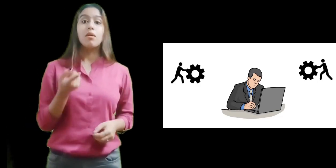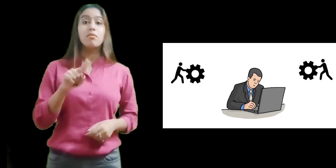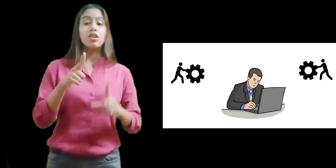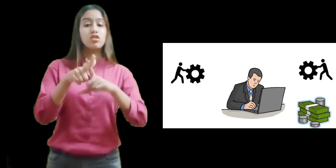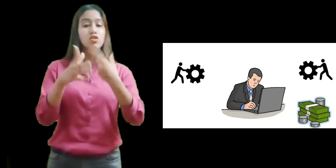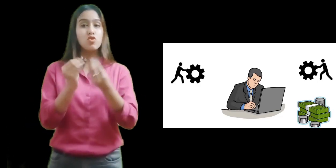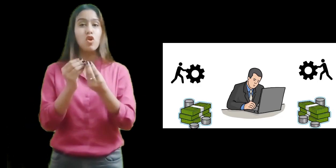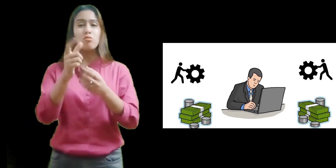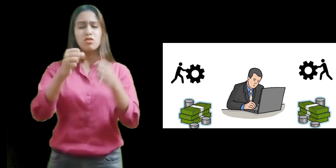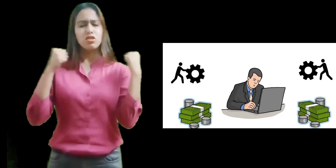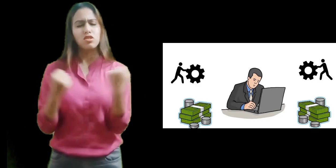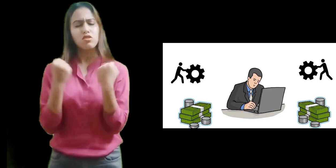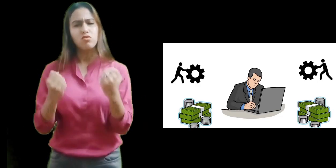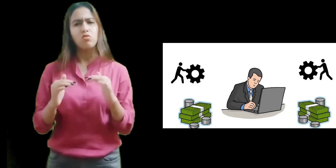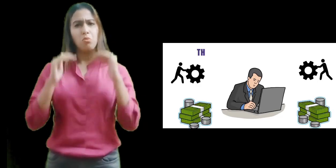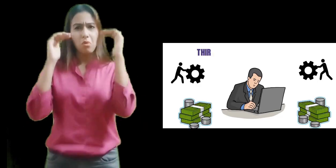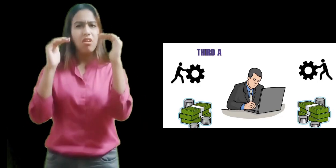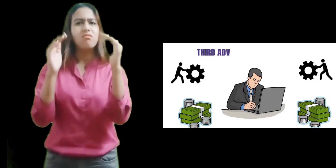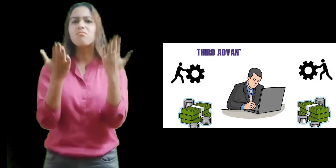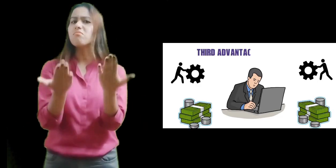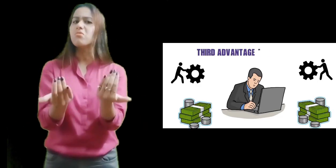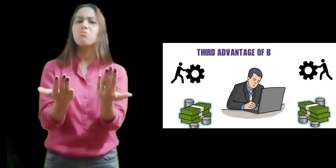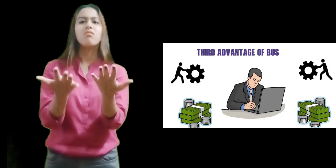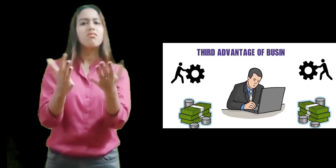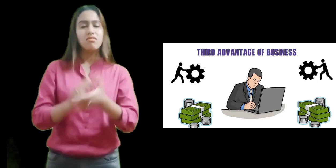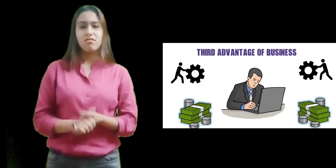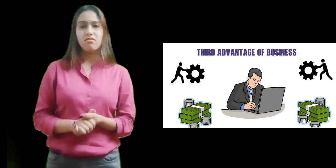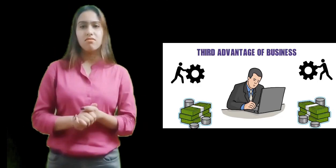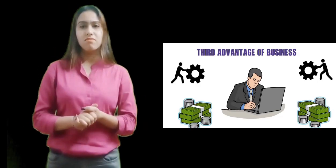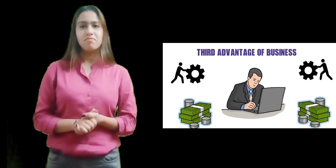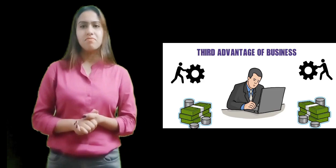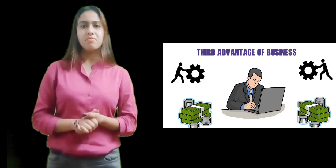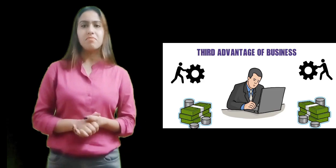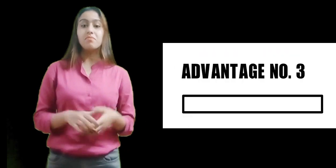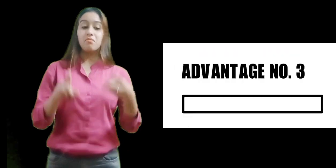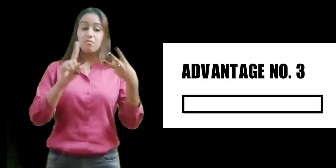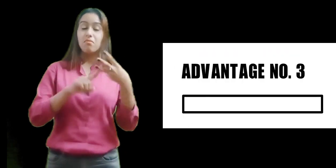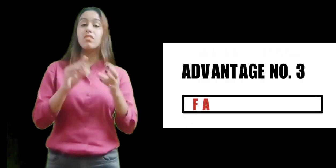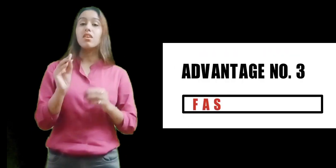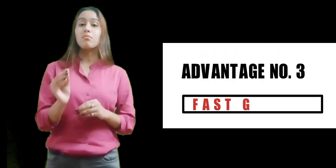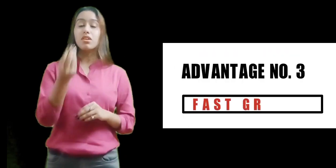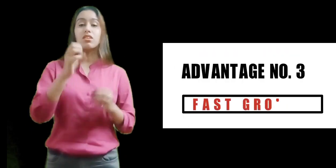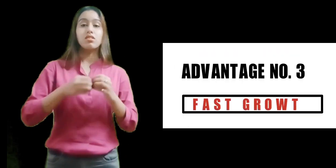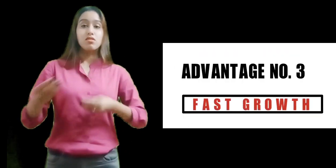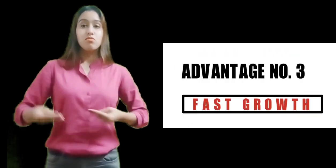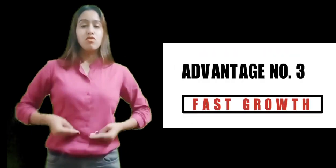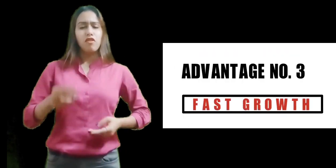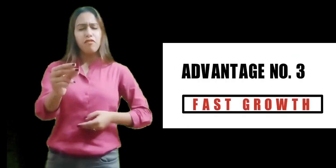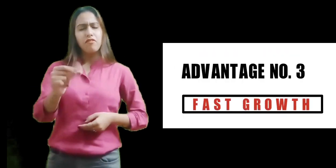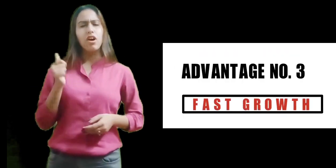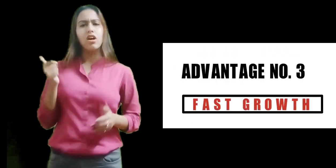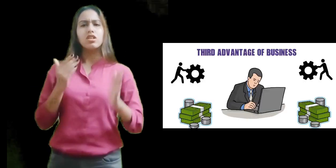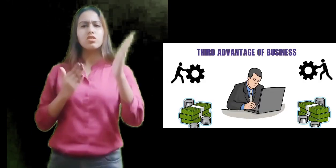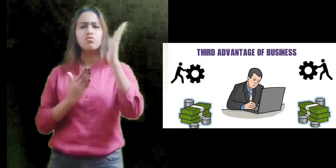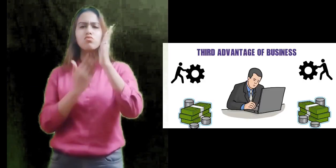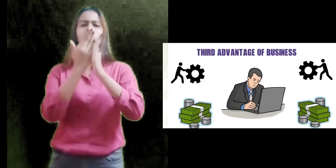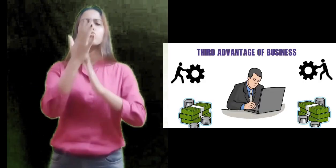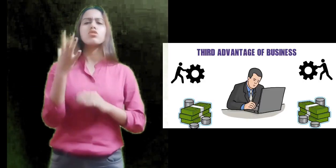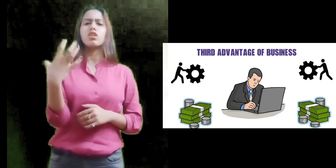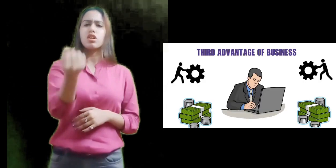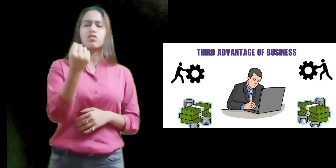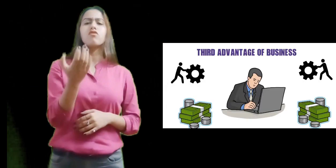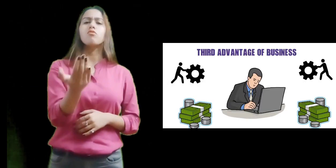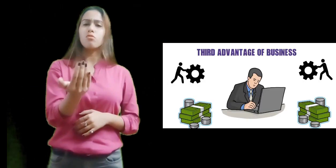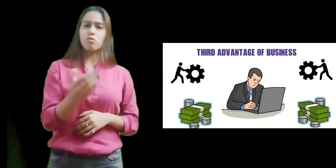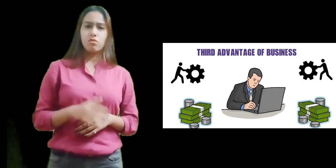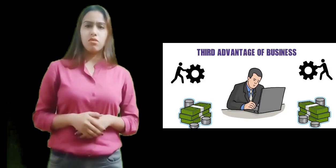ही कमा सकते हो। इसीलिए थर्ड एडवांटेज बिजनेस का यही है दैट आप इसमें बहुत फास्ट ग्रोथ अचीव कर सकते हो, जो जॉब में